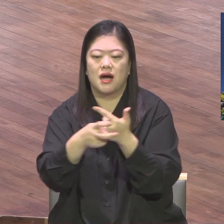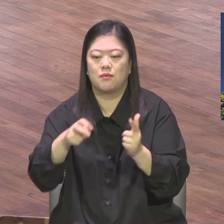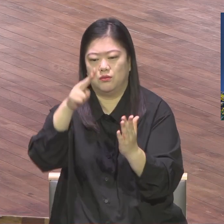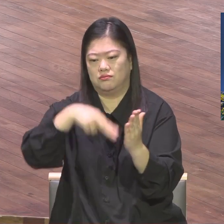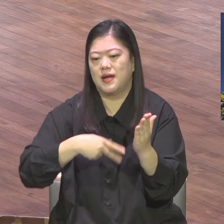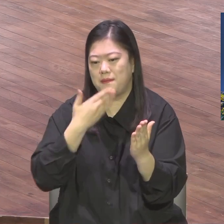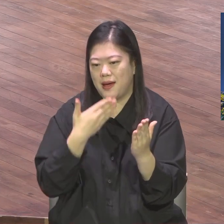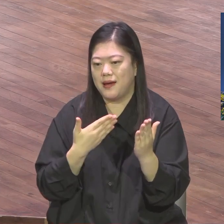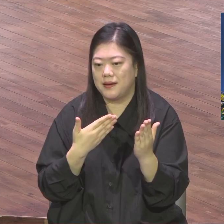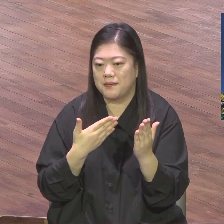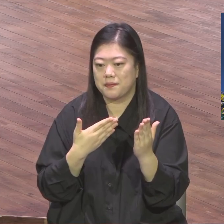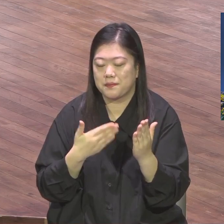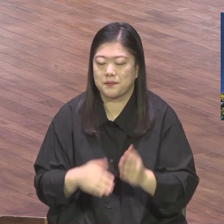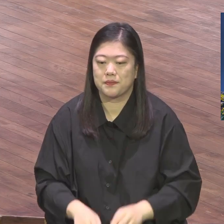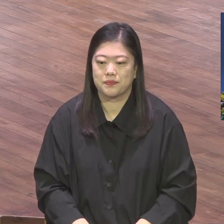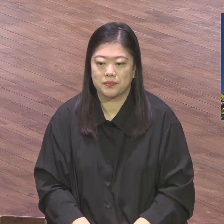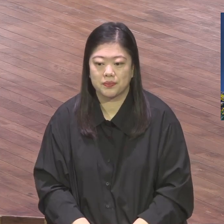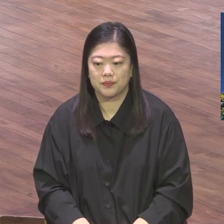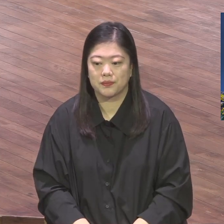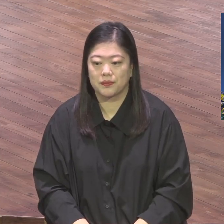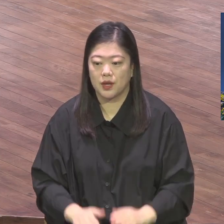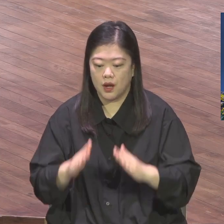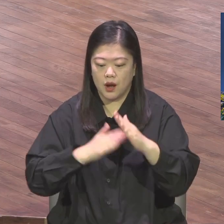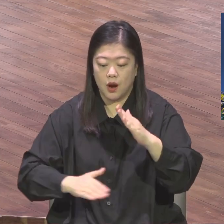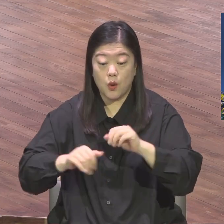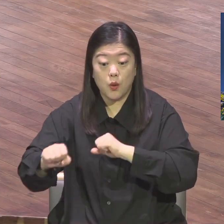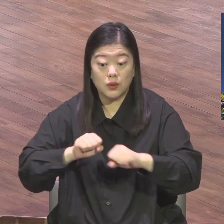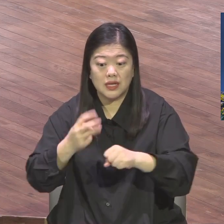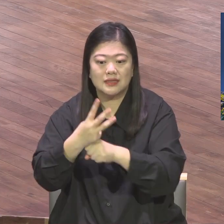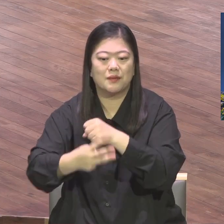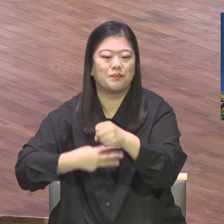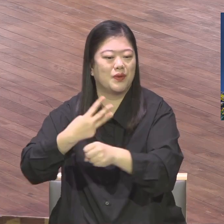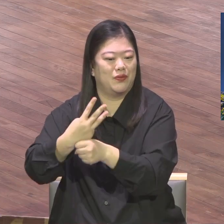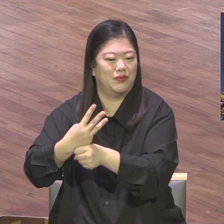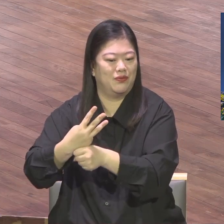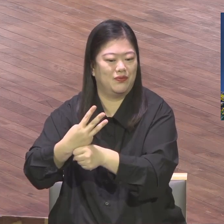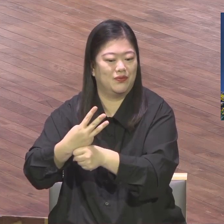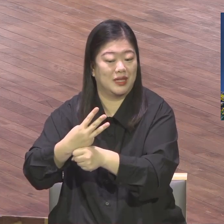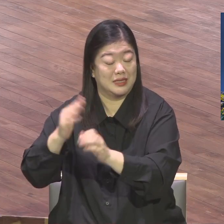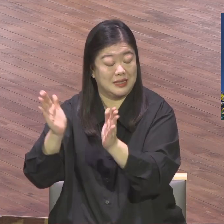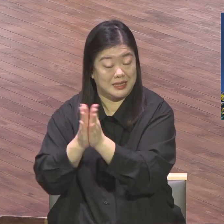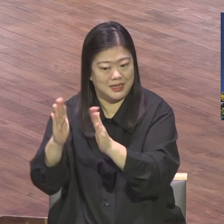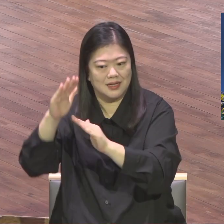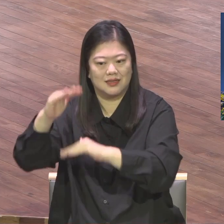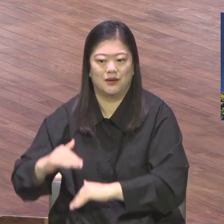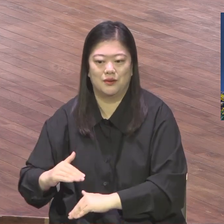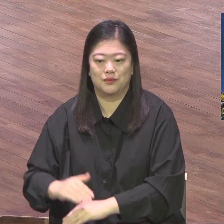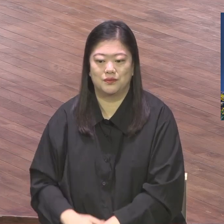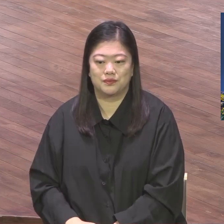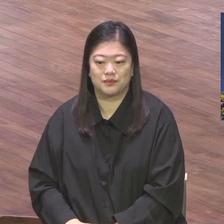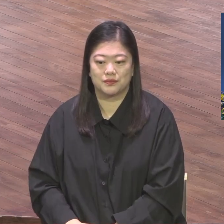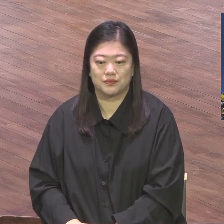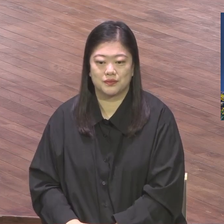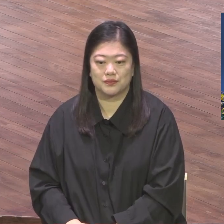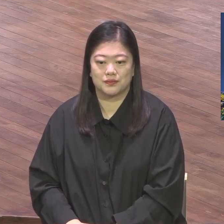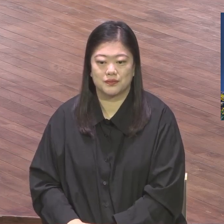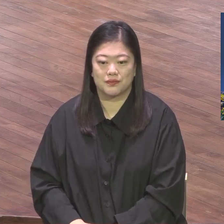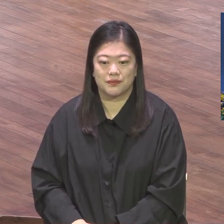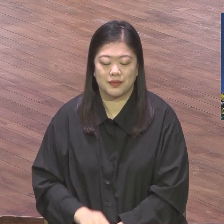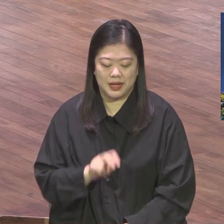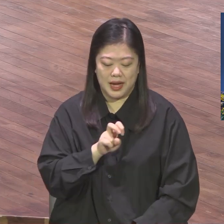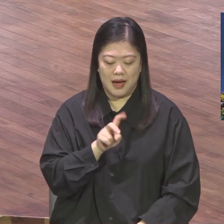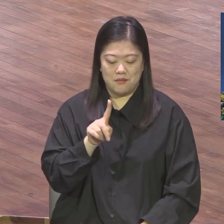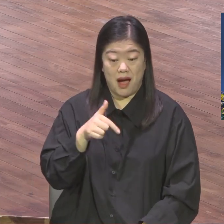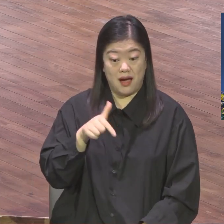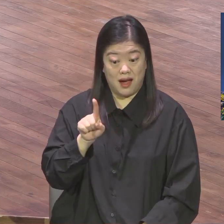시작하는 그러한 내용이 기록되어 있습니다. 마가가 드디어 이스라엘 백성들 앞에서